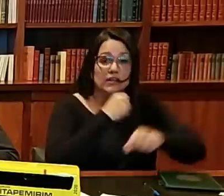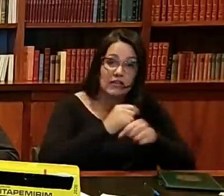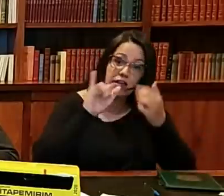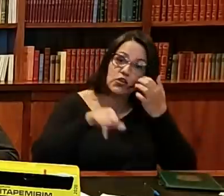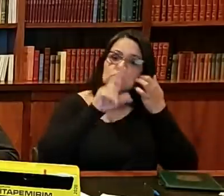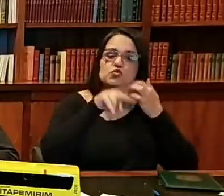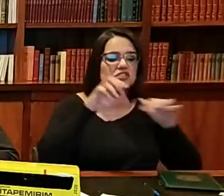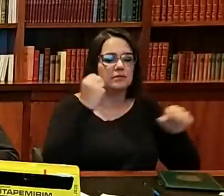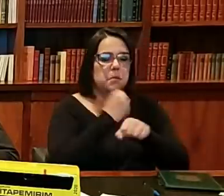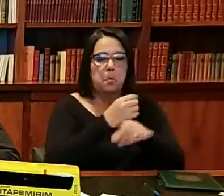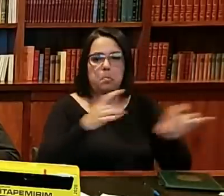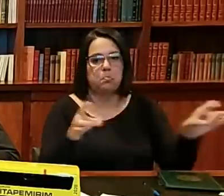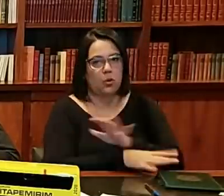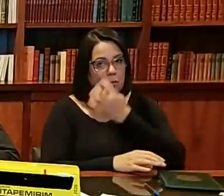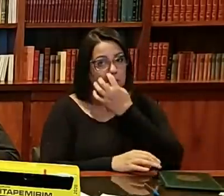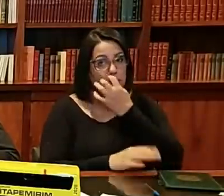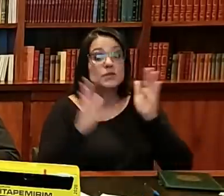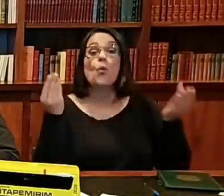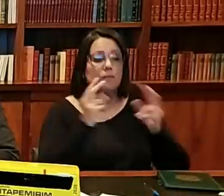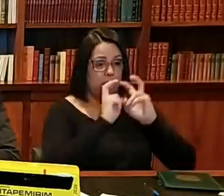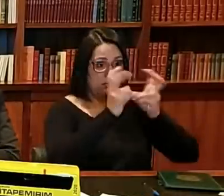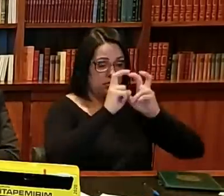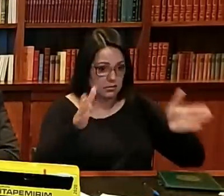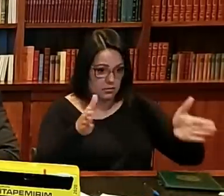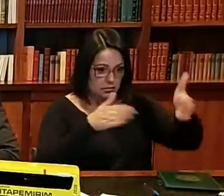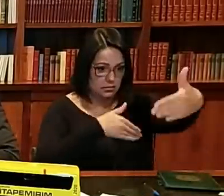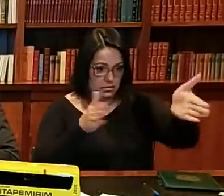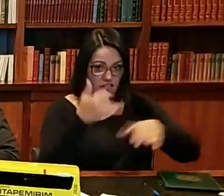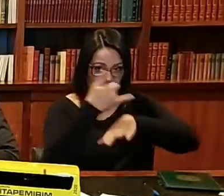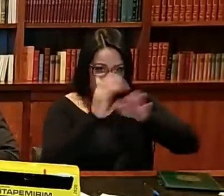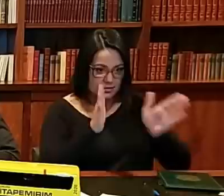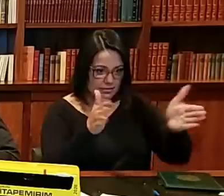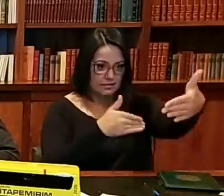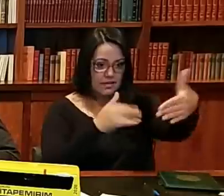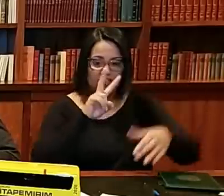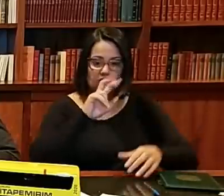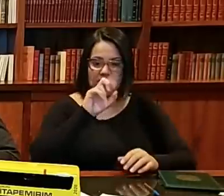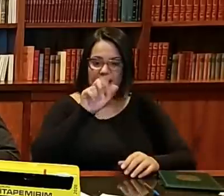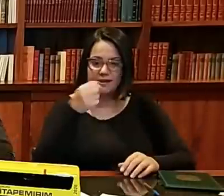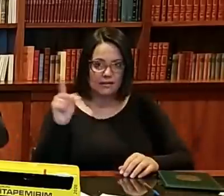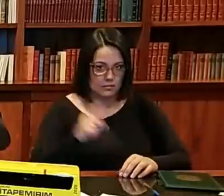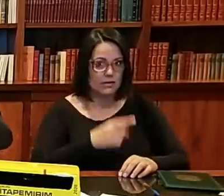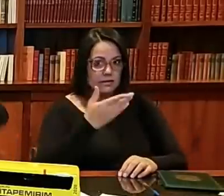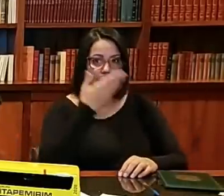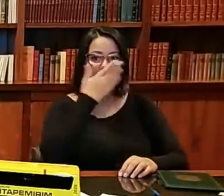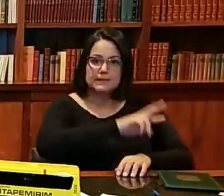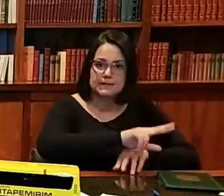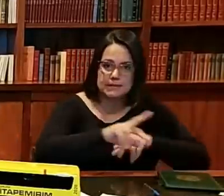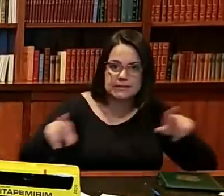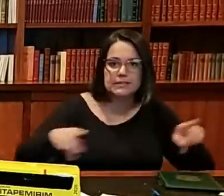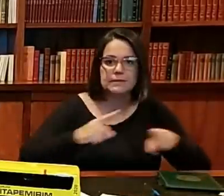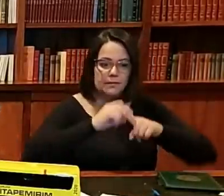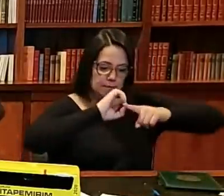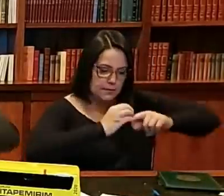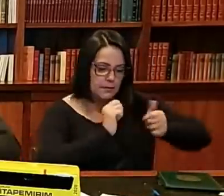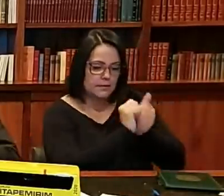que são os vagões? Como é que são os vagões ali? Bom, nós vamos ter todo tipo de carga, né? Nós vamos ter os vagões para granel, para commodity. Agora,